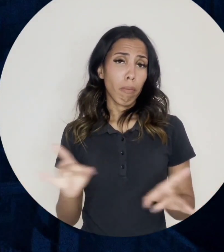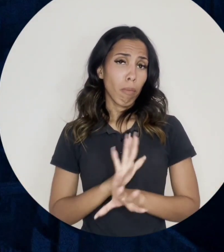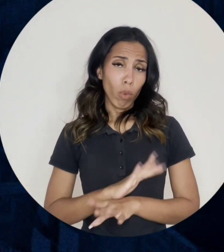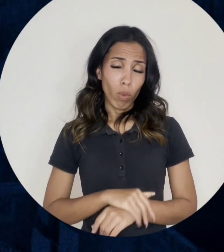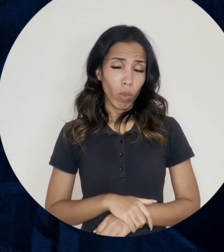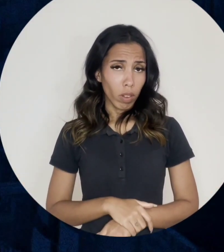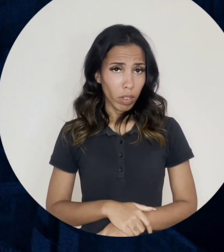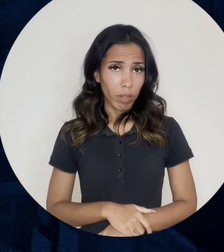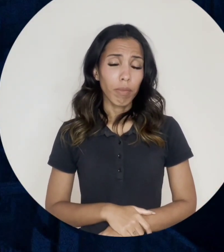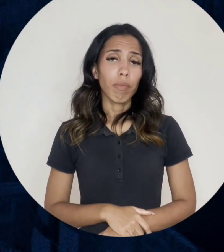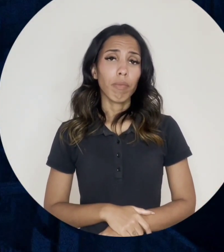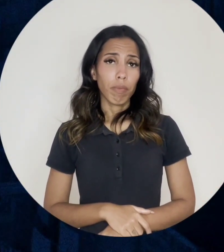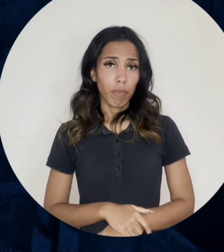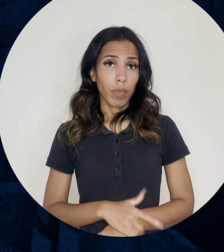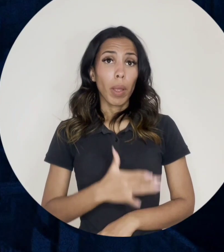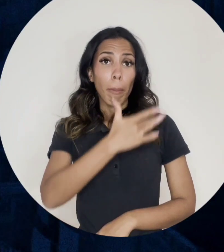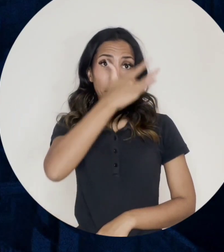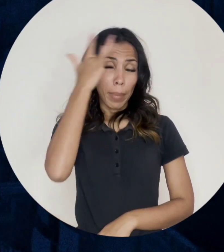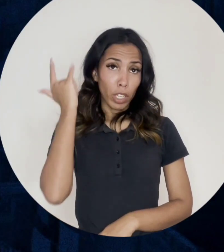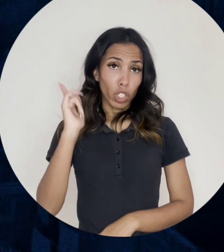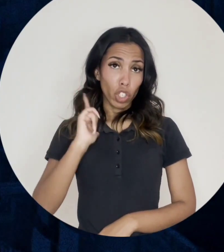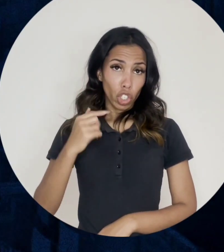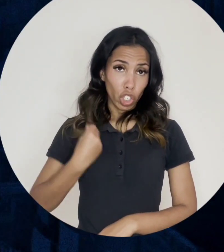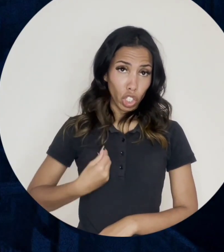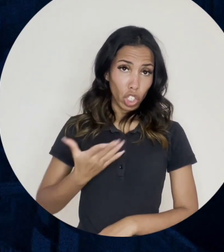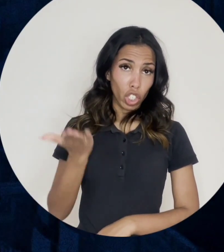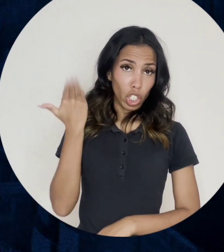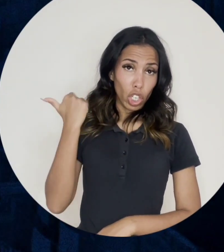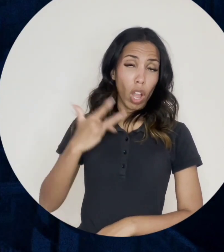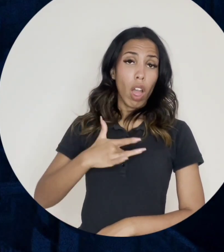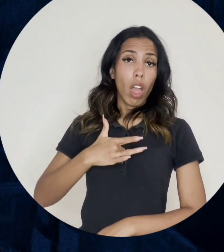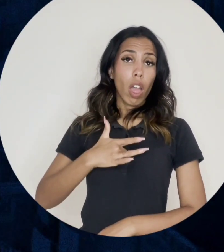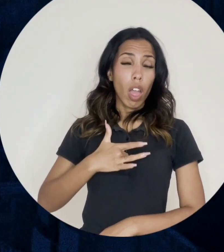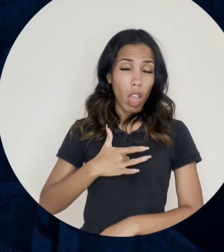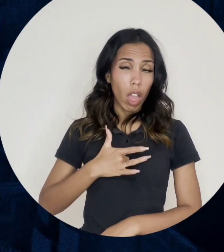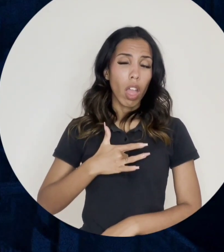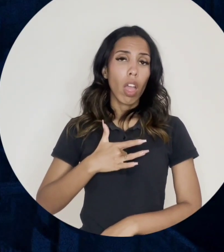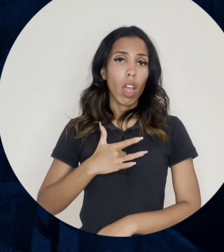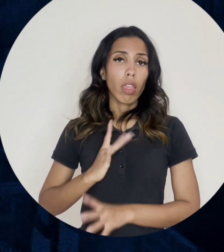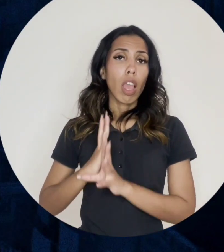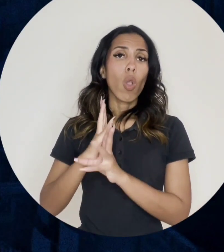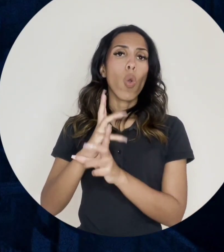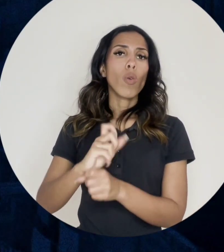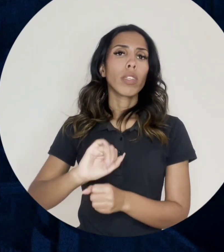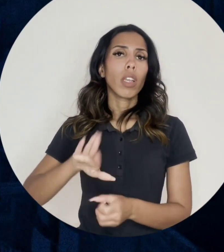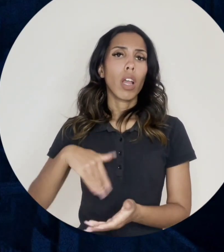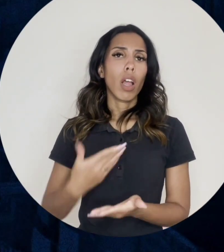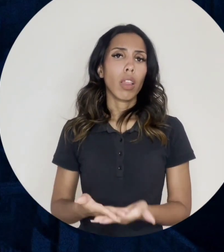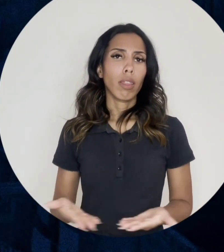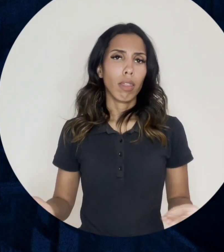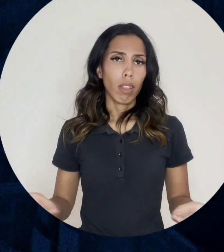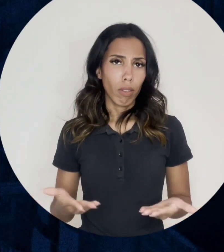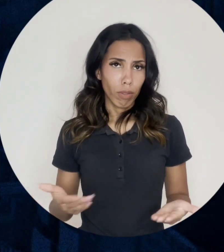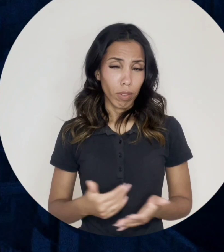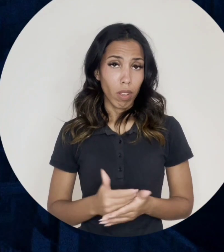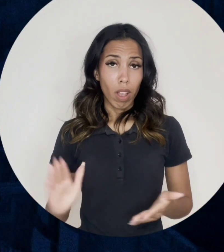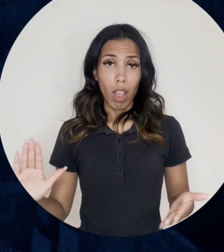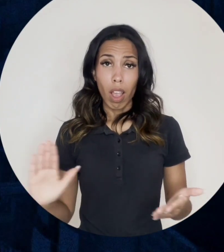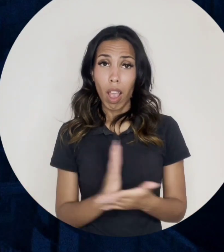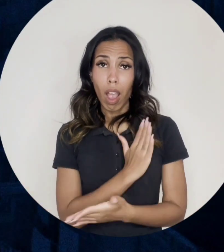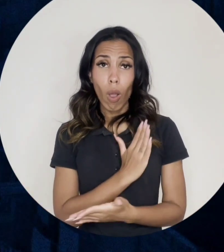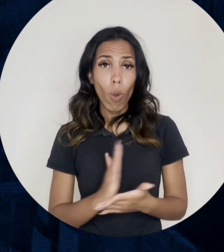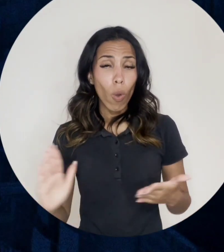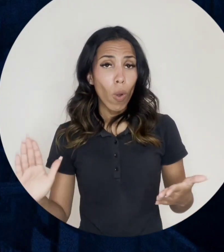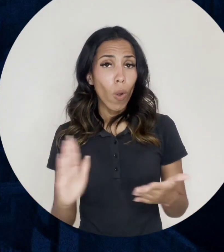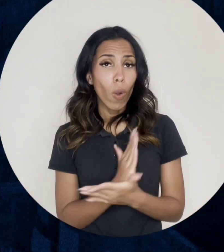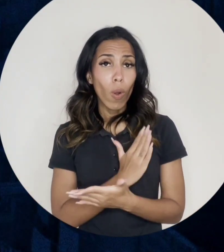que muito das pessoas que tiveram tuberculose ficam com sequela. E algumas não podem